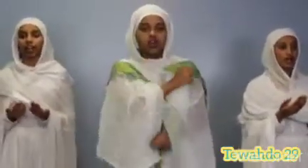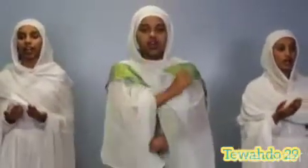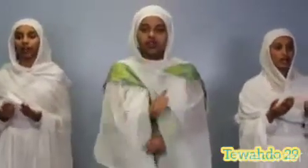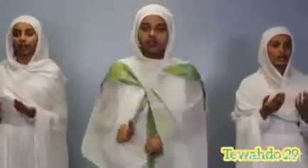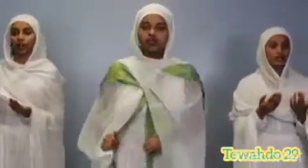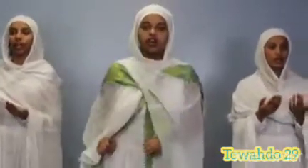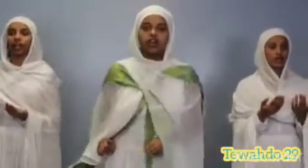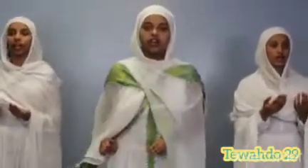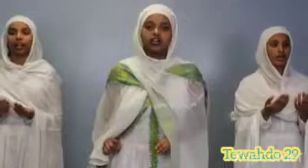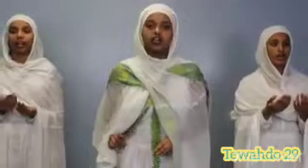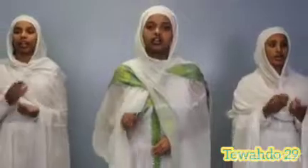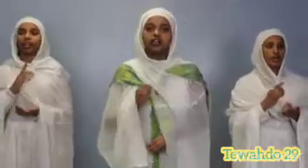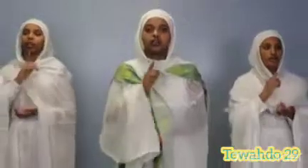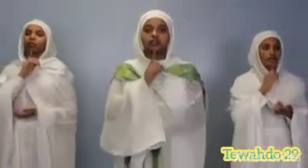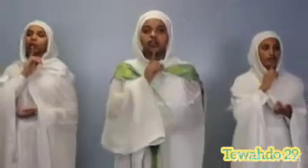ሰዋሰው አዶናይ